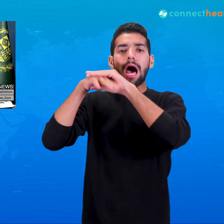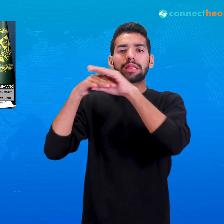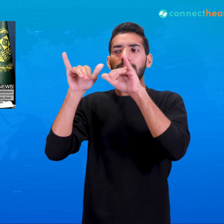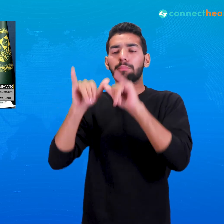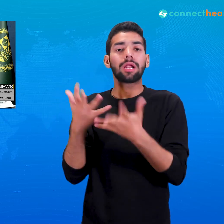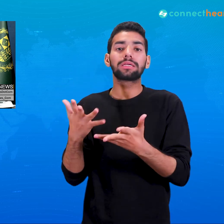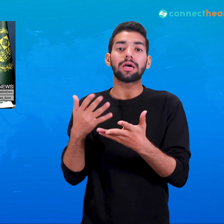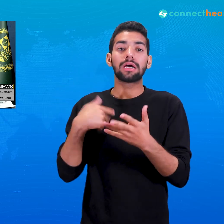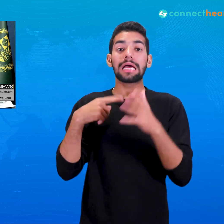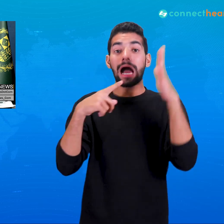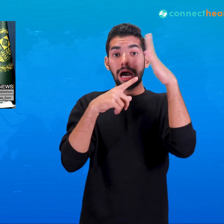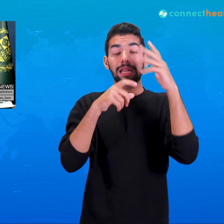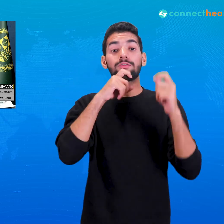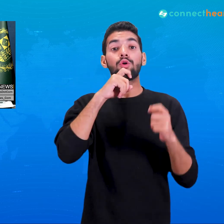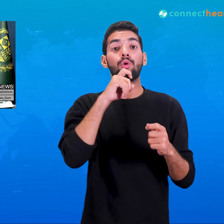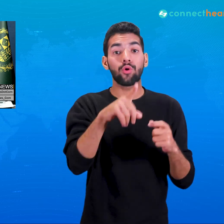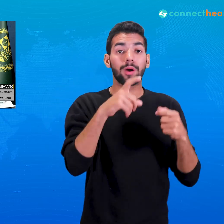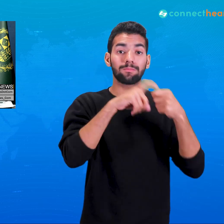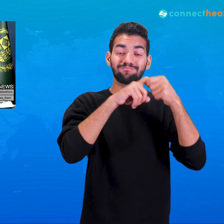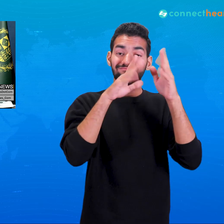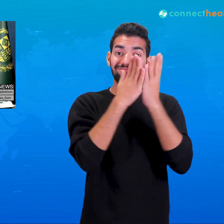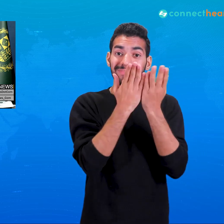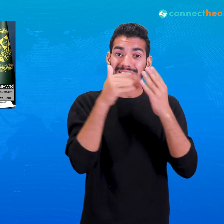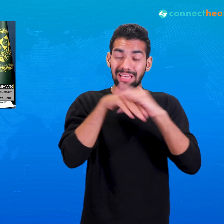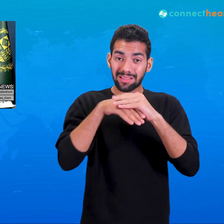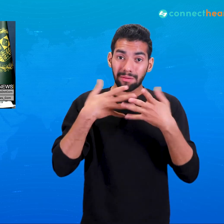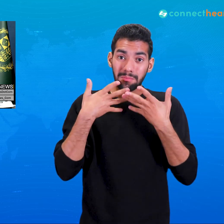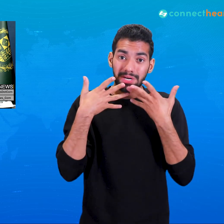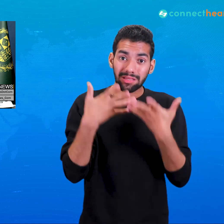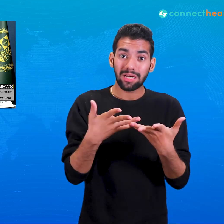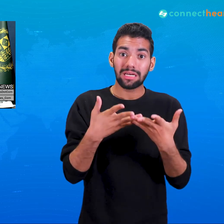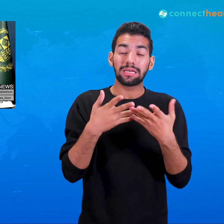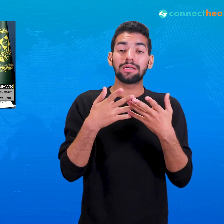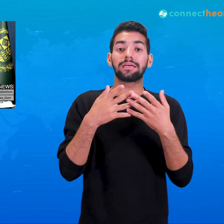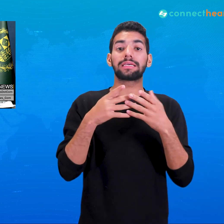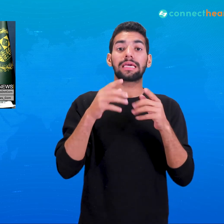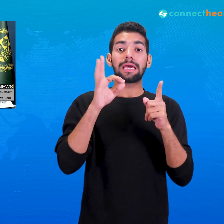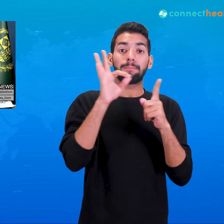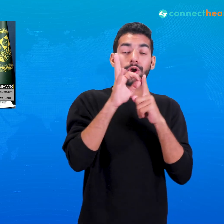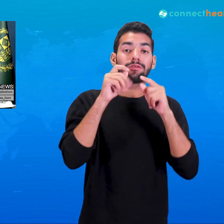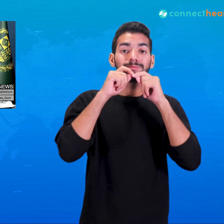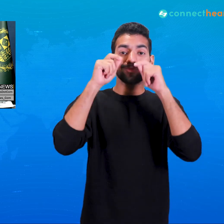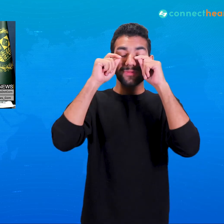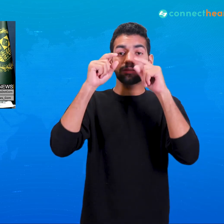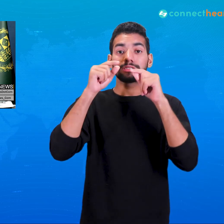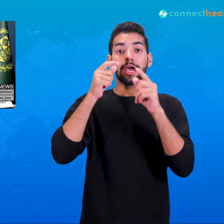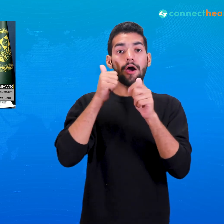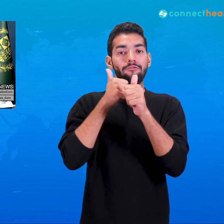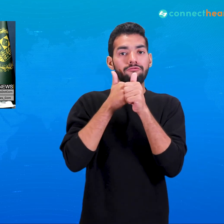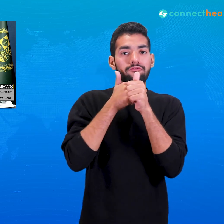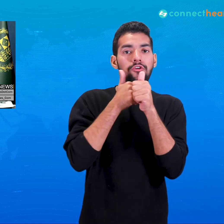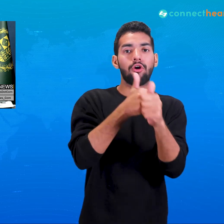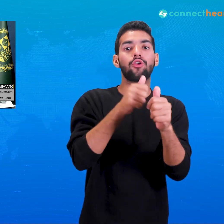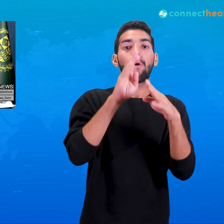دیکھیں اللہ نے ہمیں حکم دیا ہے قرآن میں کہ نبی صلی اللہ علیہ وسلم کی راستے پہ